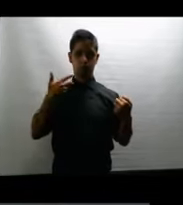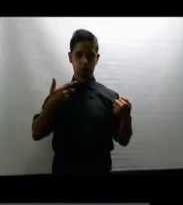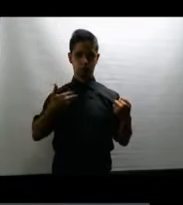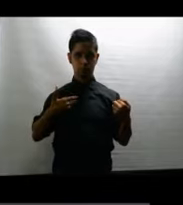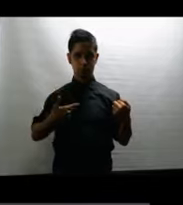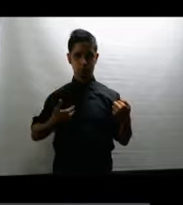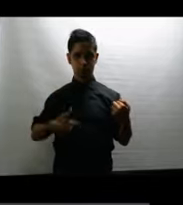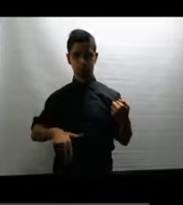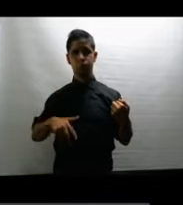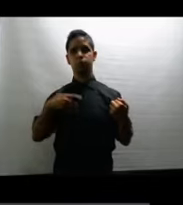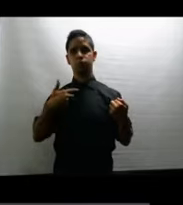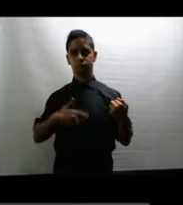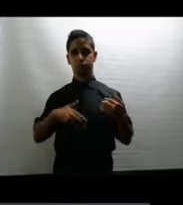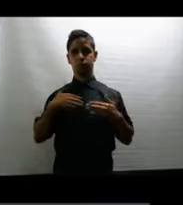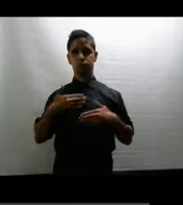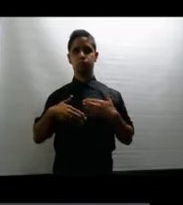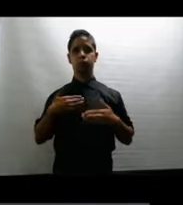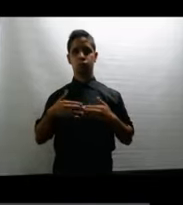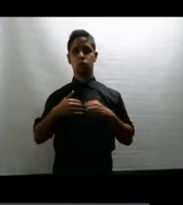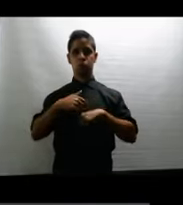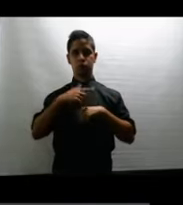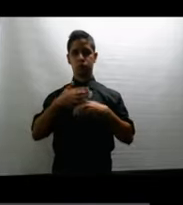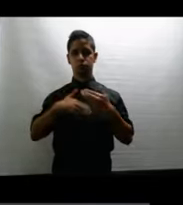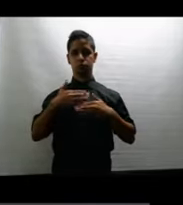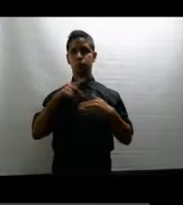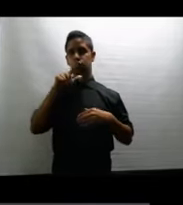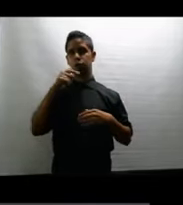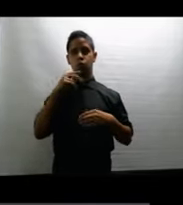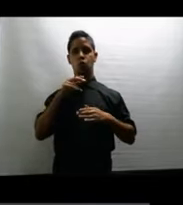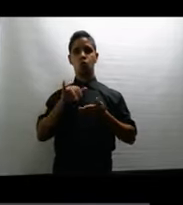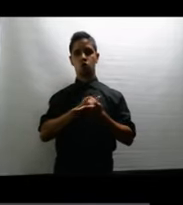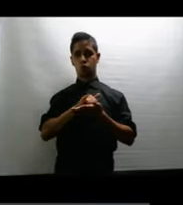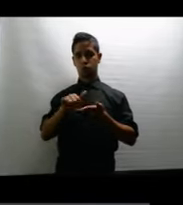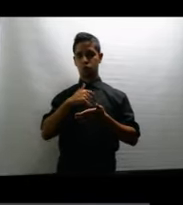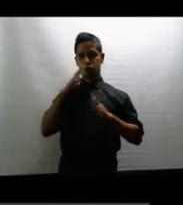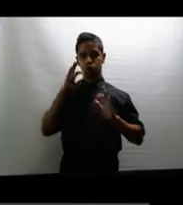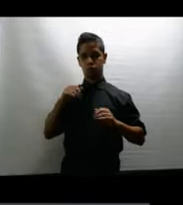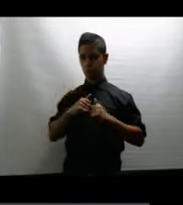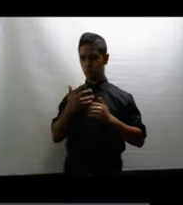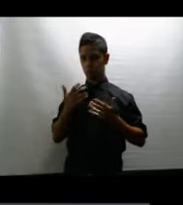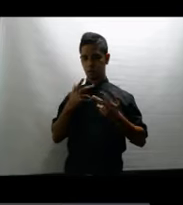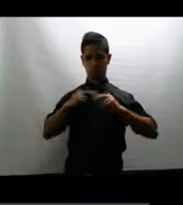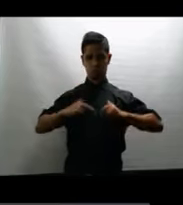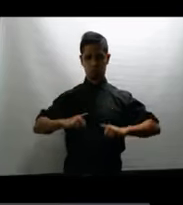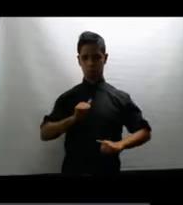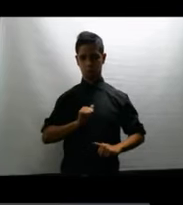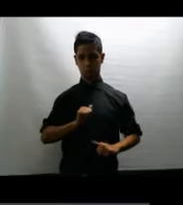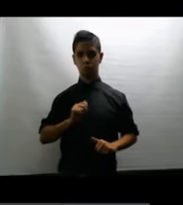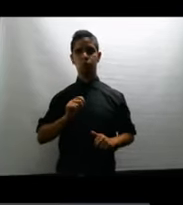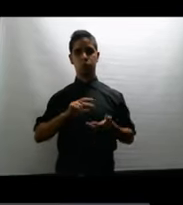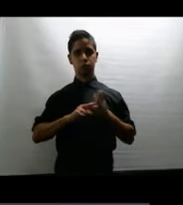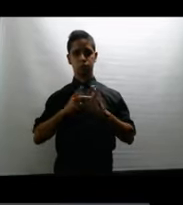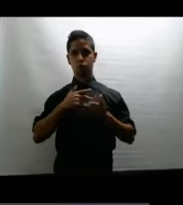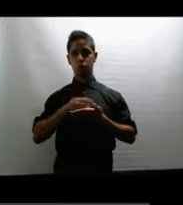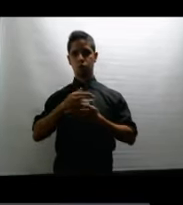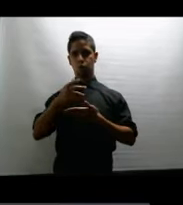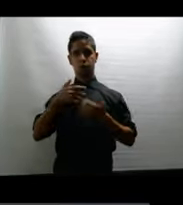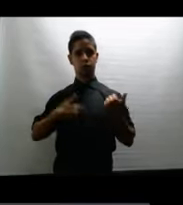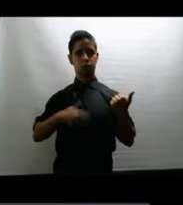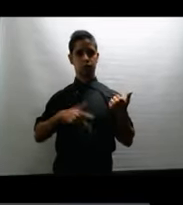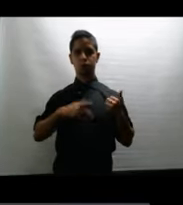Hasta que yo llegué a Nueva York y yo decidí, yo quiero explorar esta parte de mí. Uh-huh. Así que me compré una guitarra,